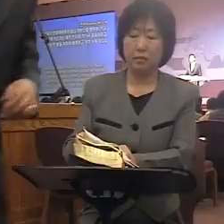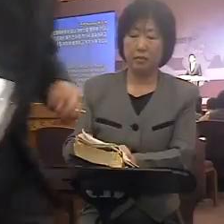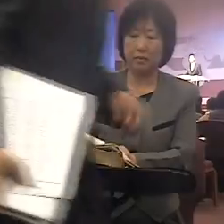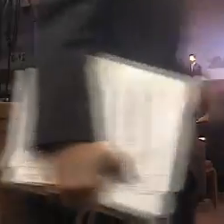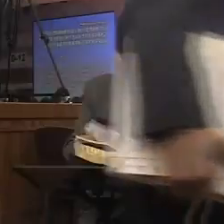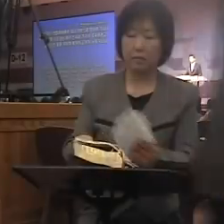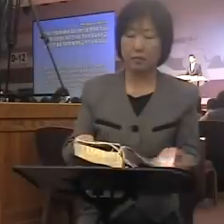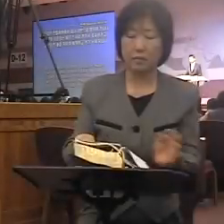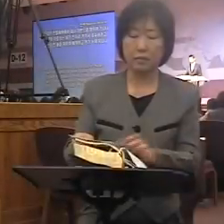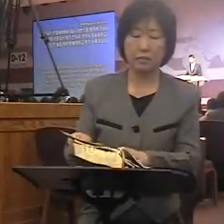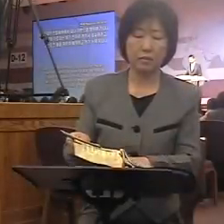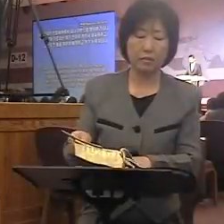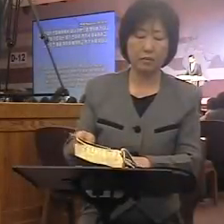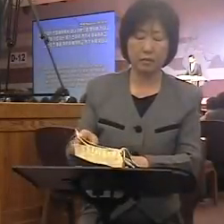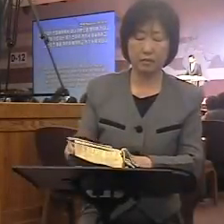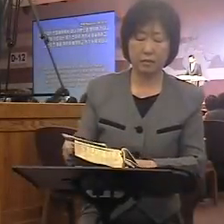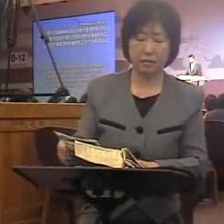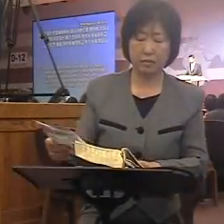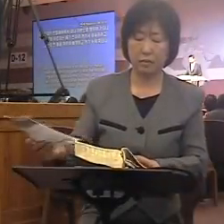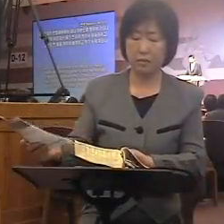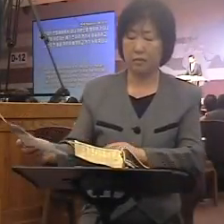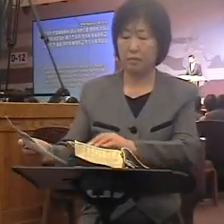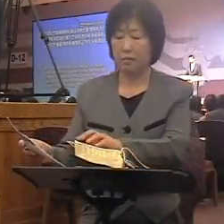한 절씩 교독하도록 하겠습니다.